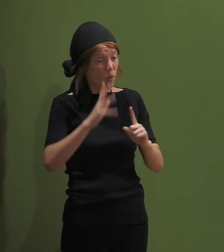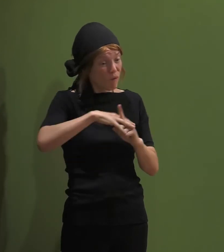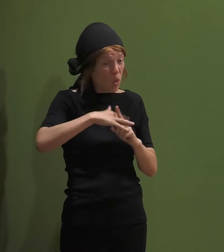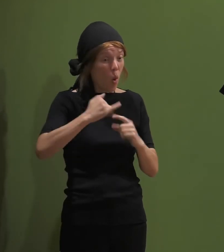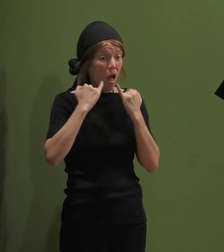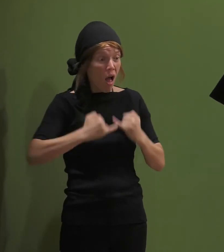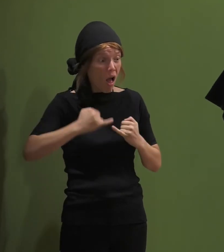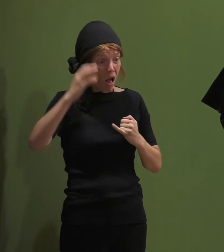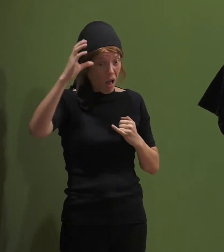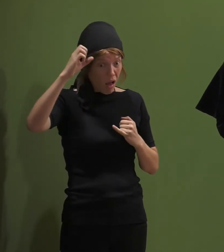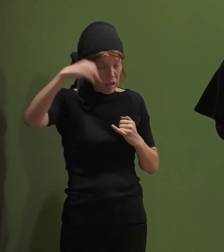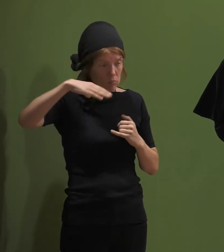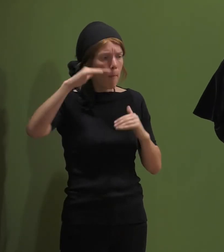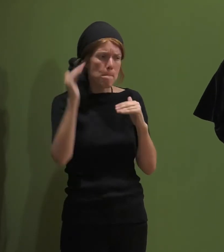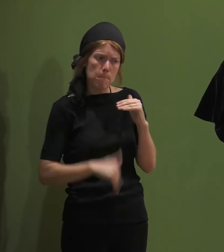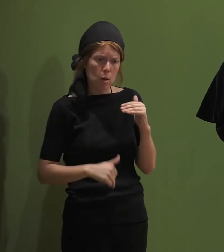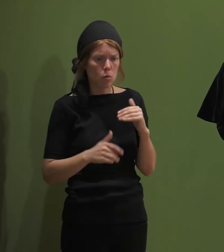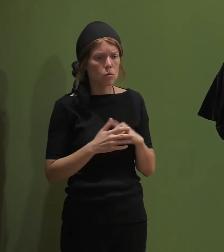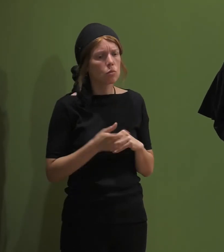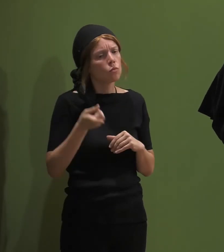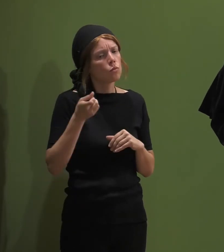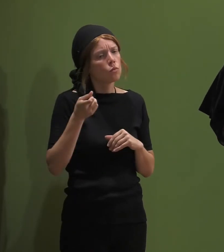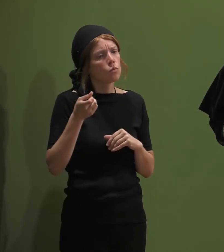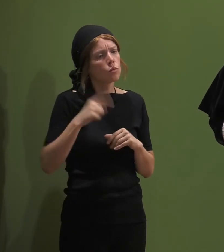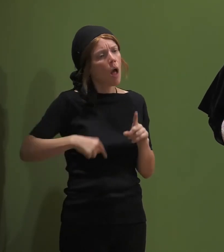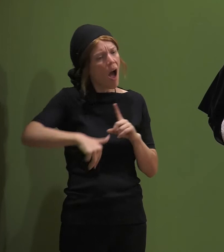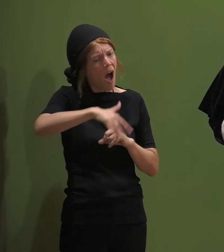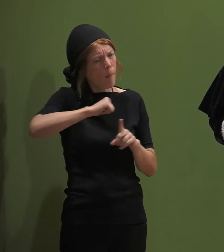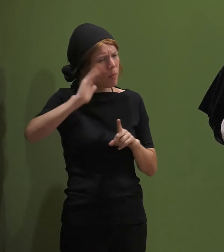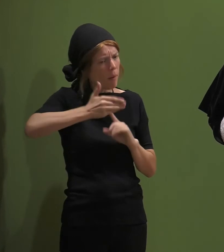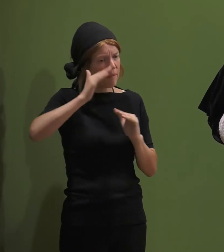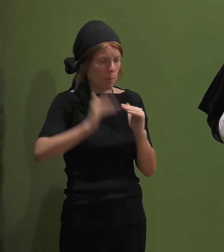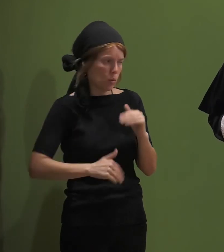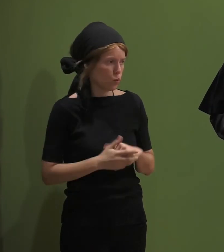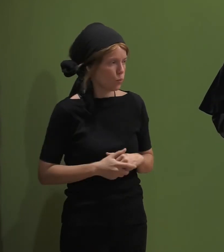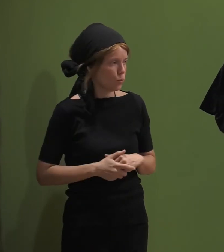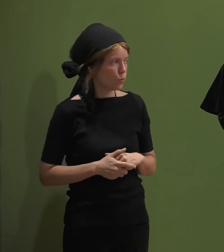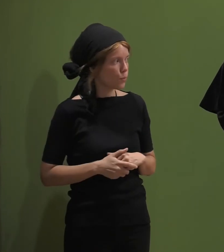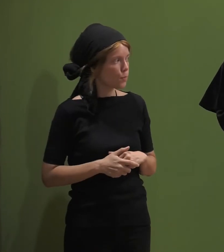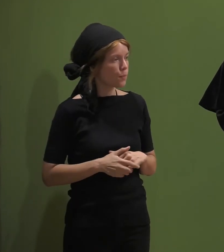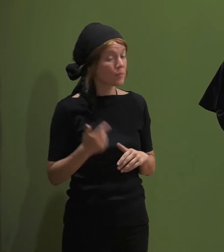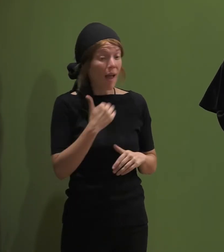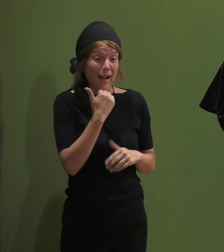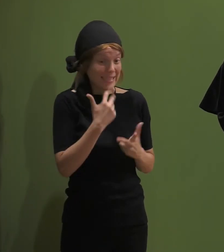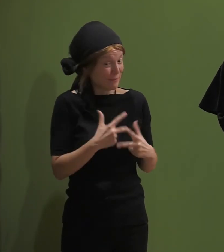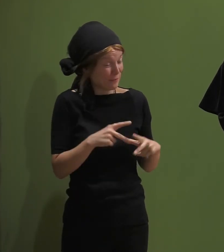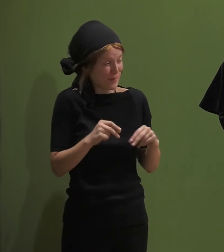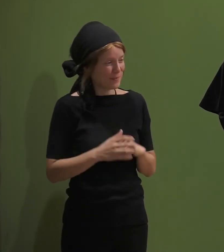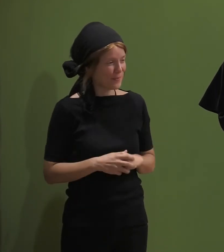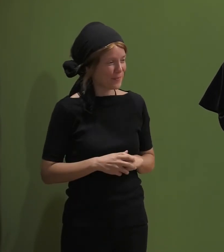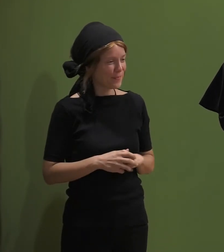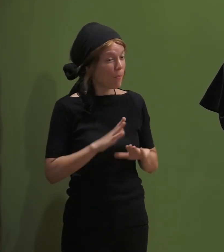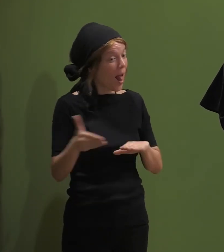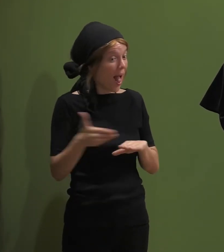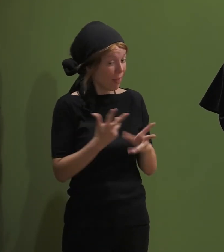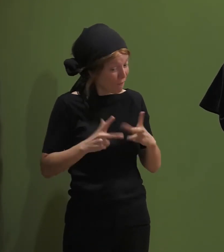eléctrica y reduciremos nuestro impacto medioambiental. Voy terminando ya, pero